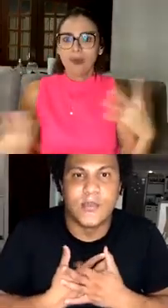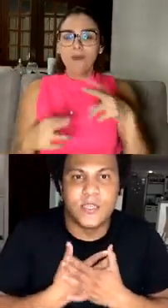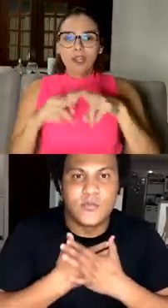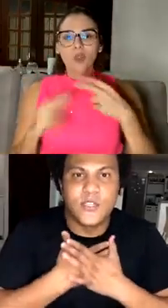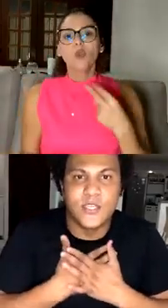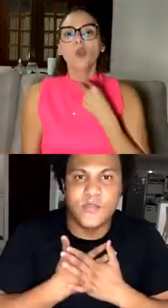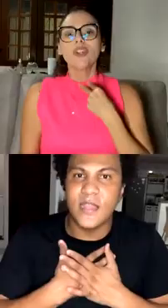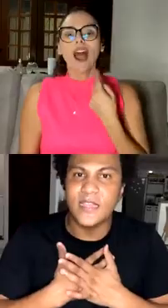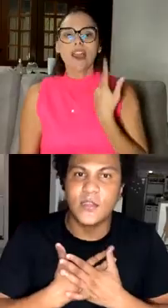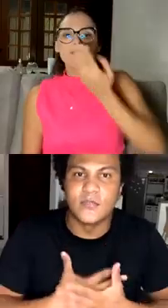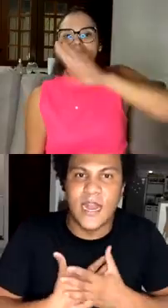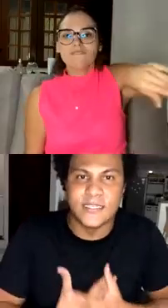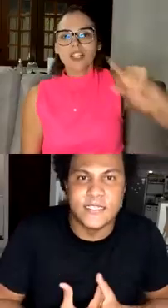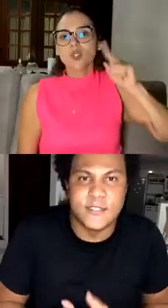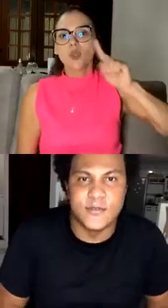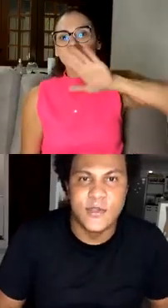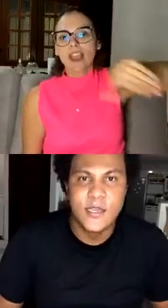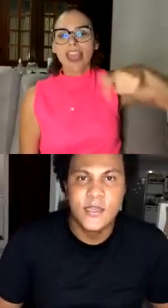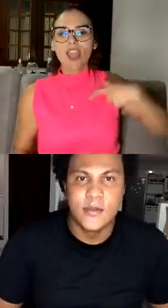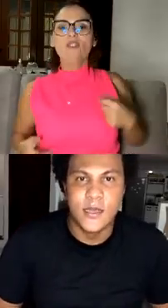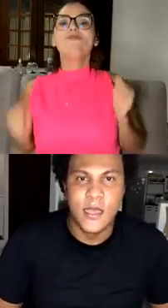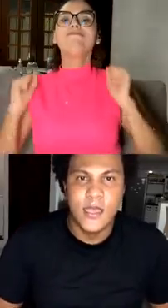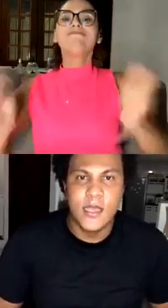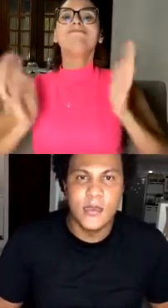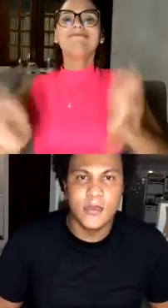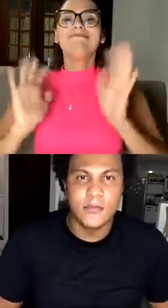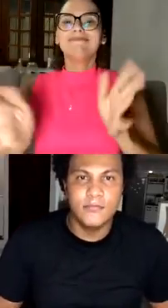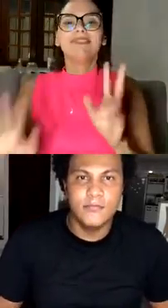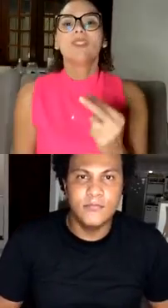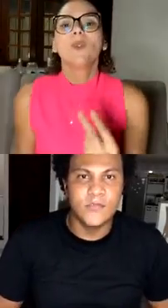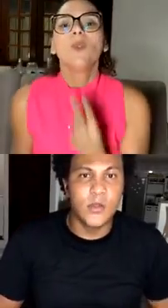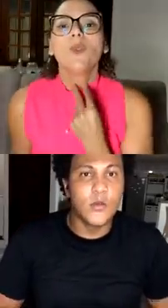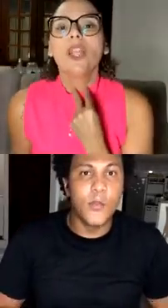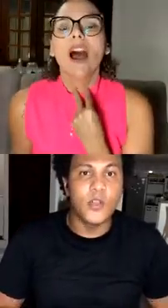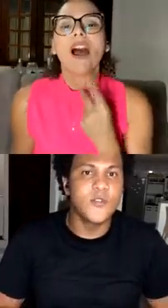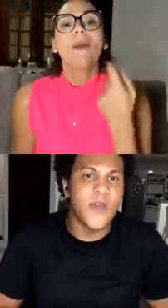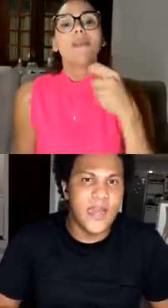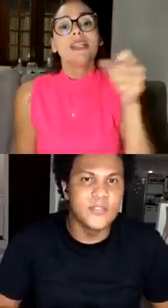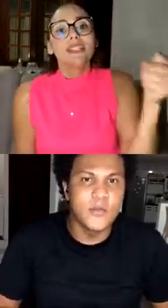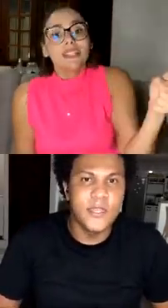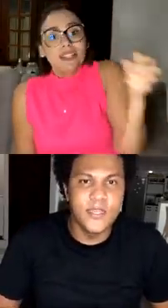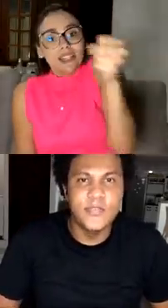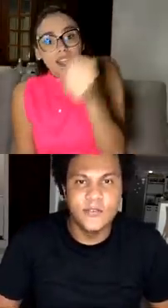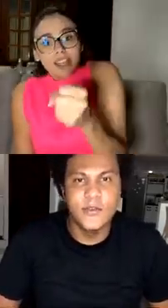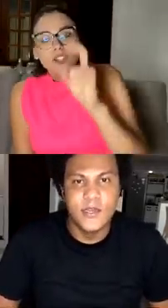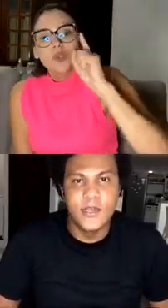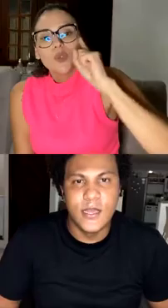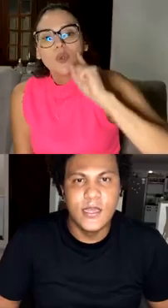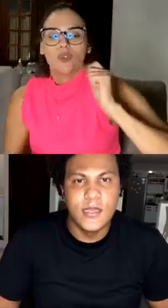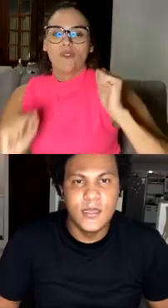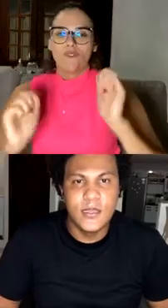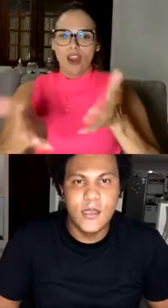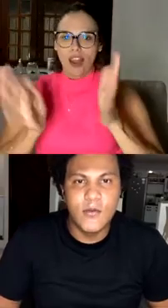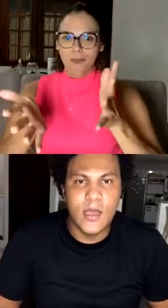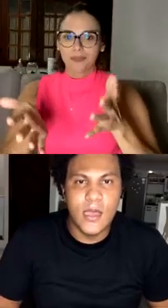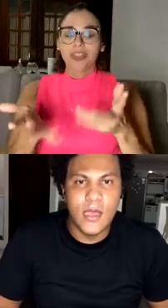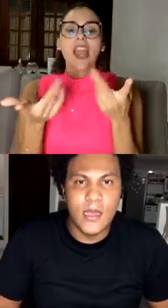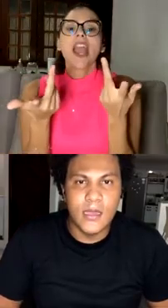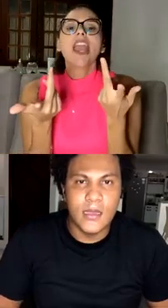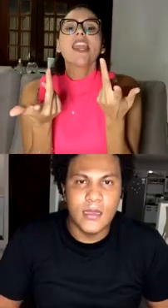surda, a minha subjetividade não traz isso. Né? Então, eu não posso falar sobre isso. Né?